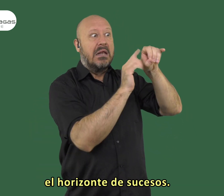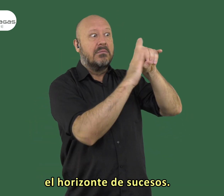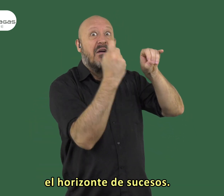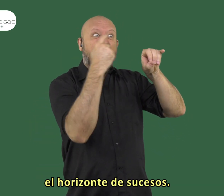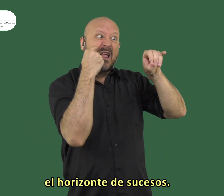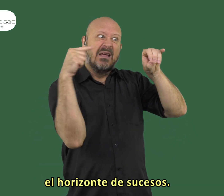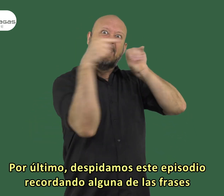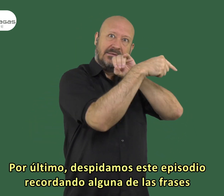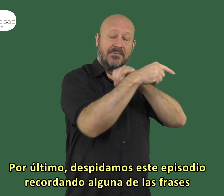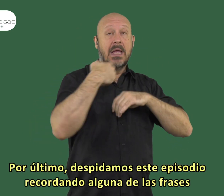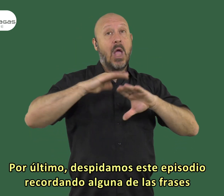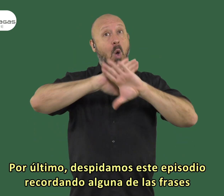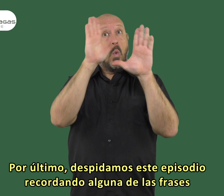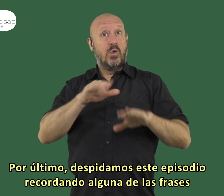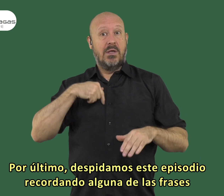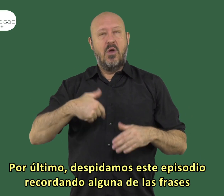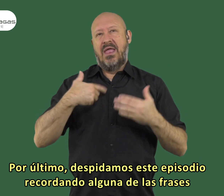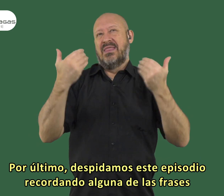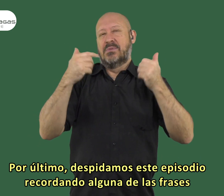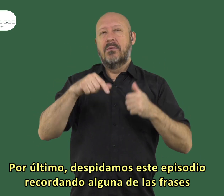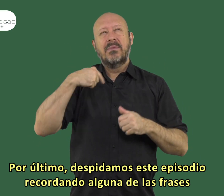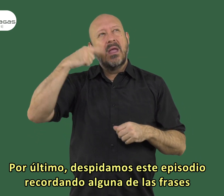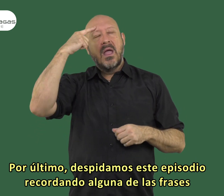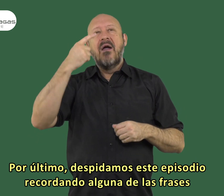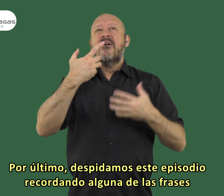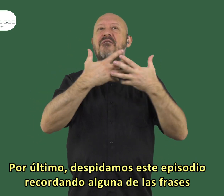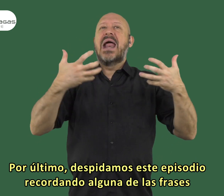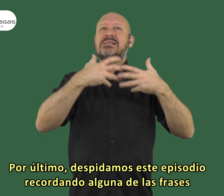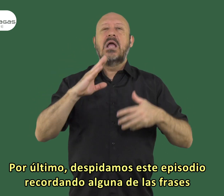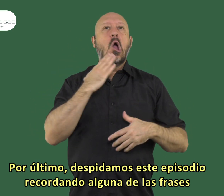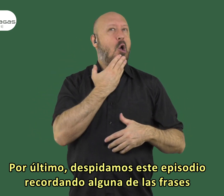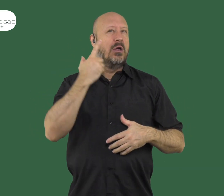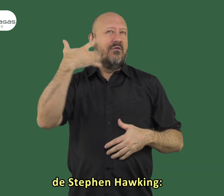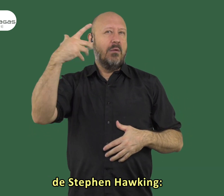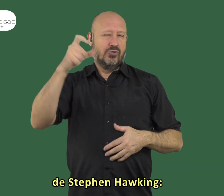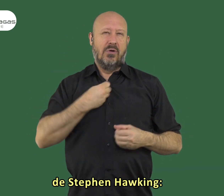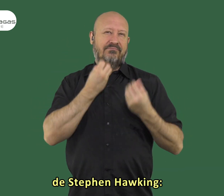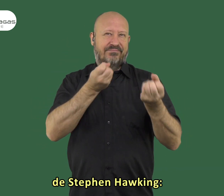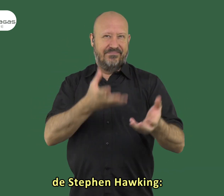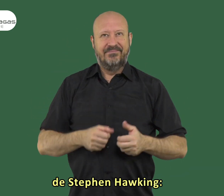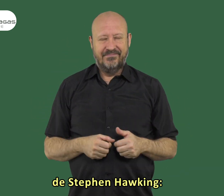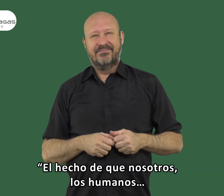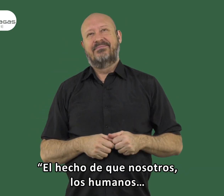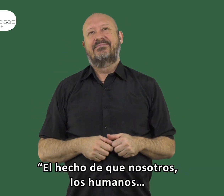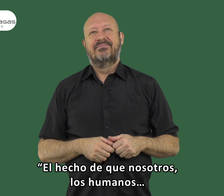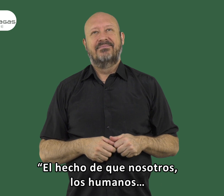de sucesos. Por último, despidamos este episodio recordando alguna de las frases de Stephen Hawking.